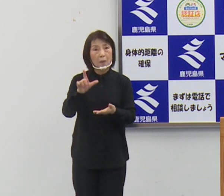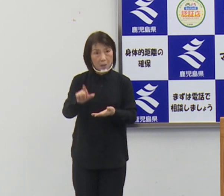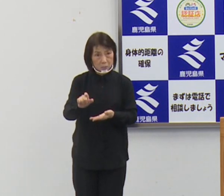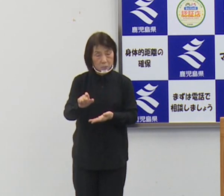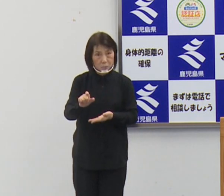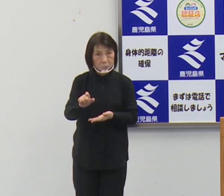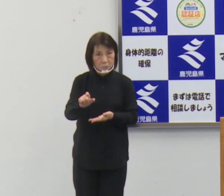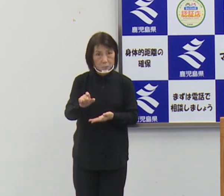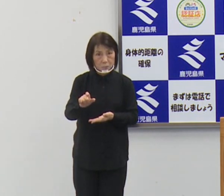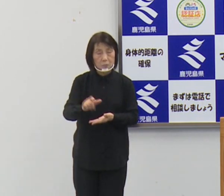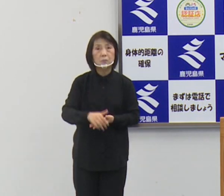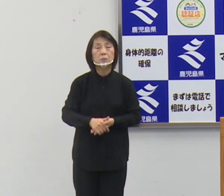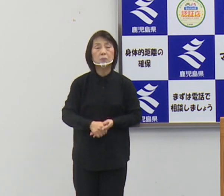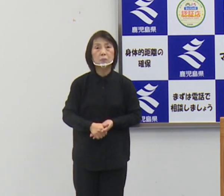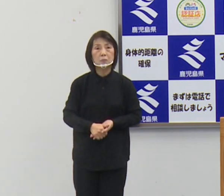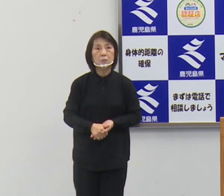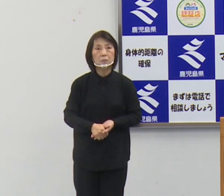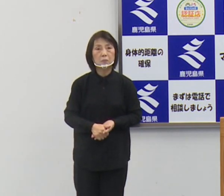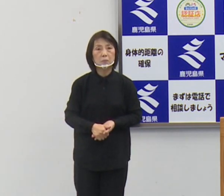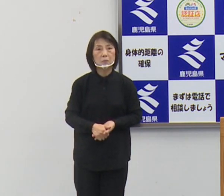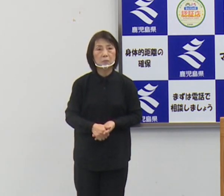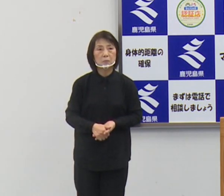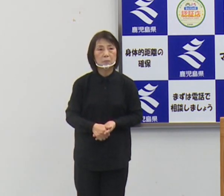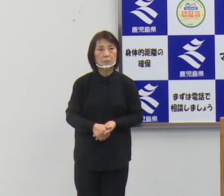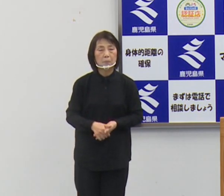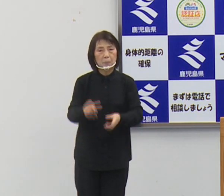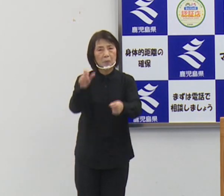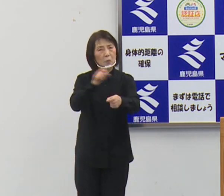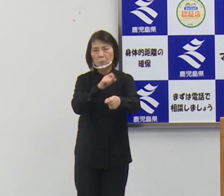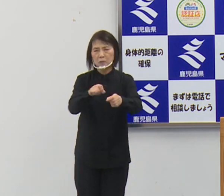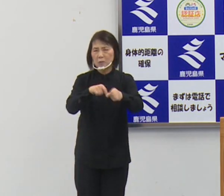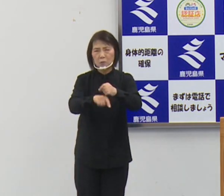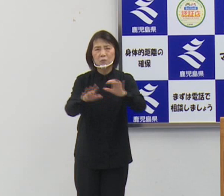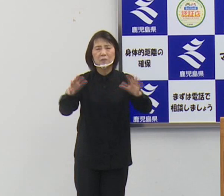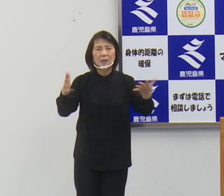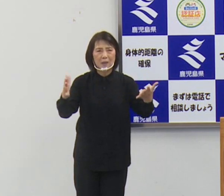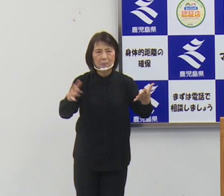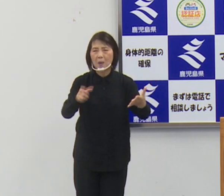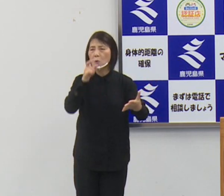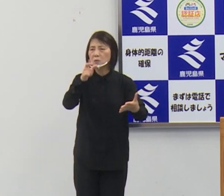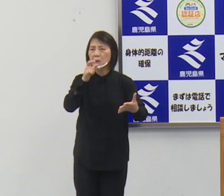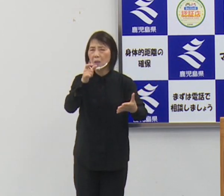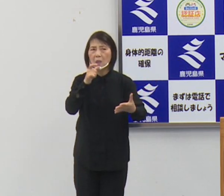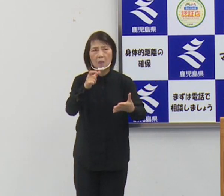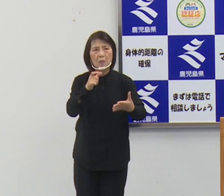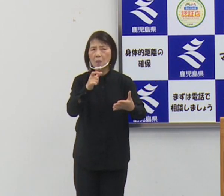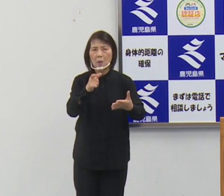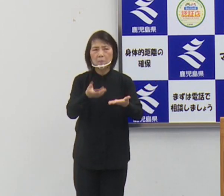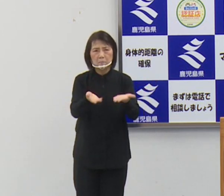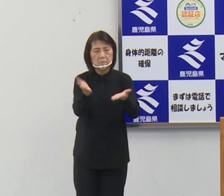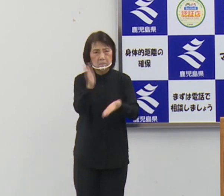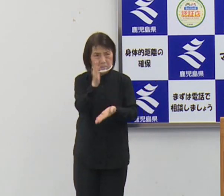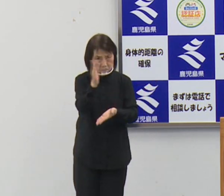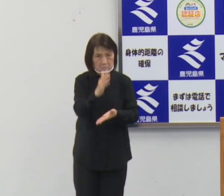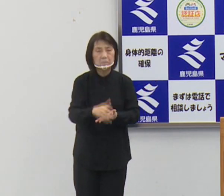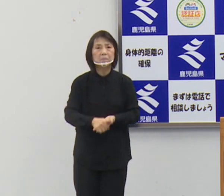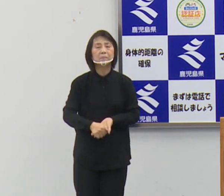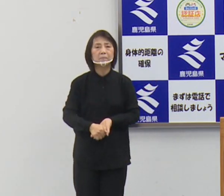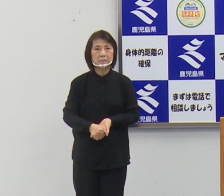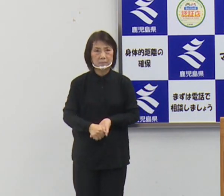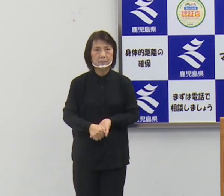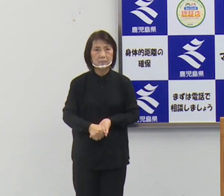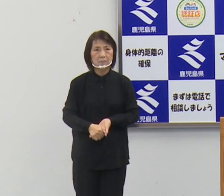ますので、その特段の理由がなければそういった対策を強化しっかりとしていくということ